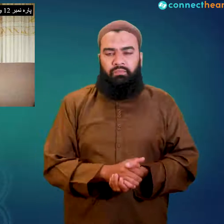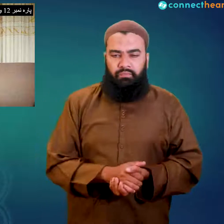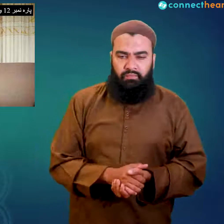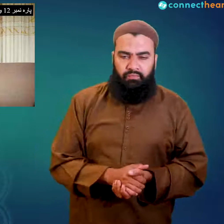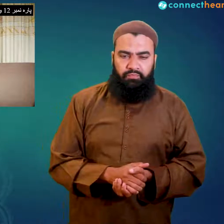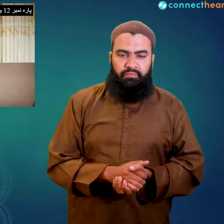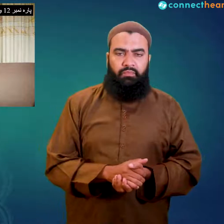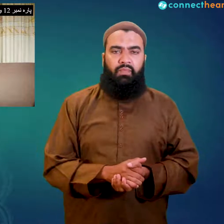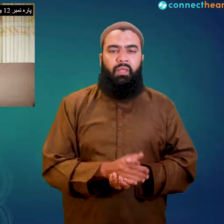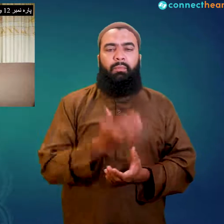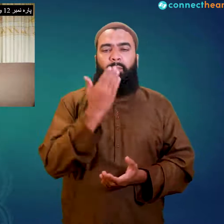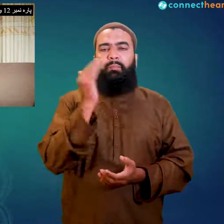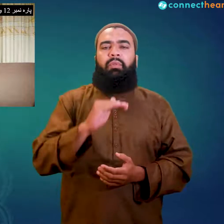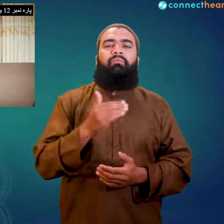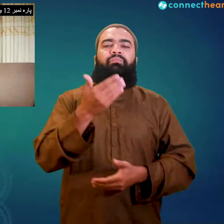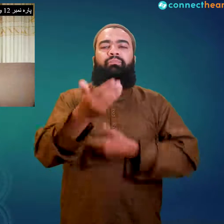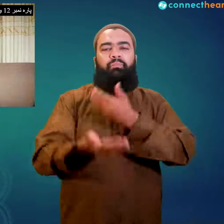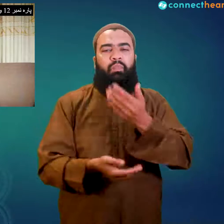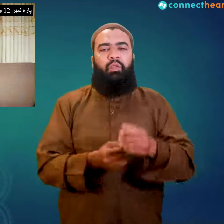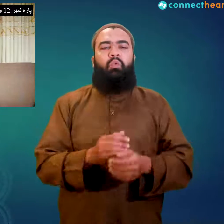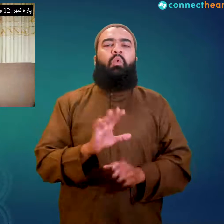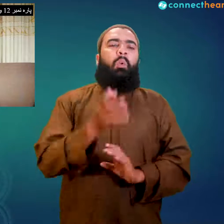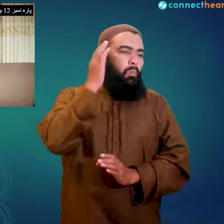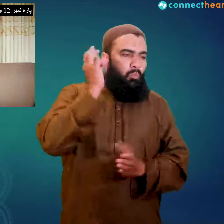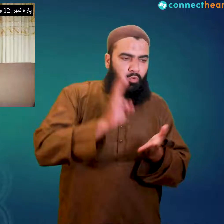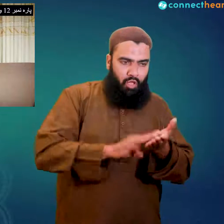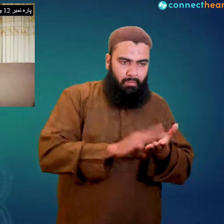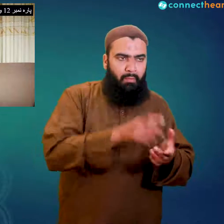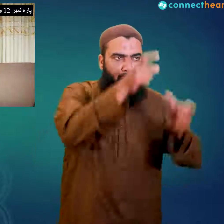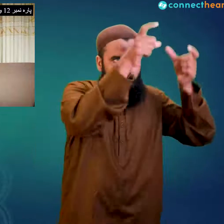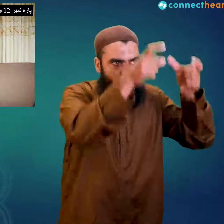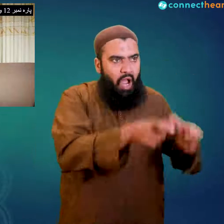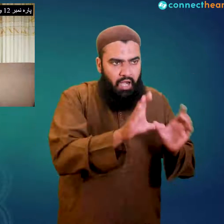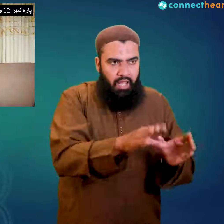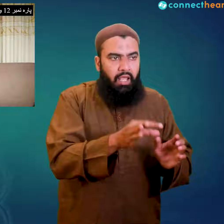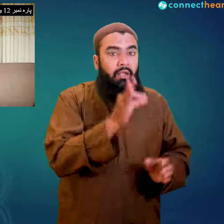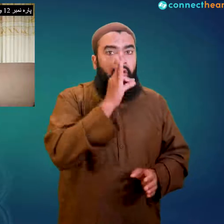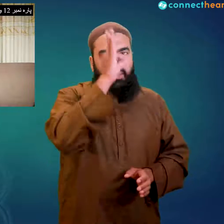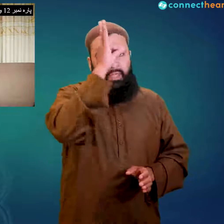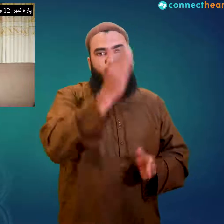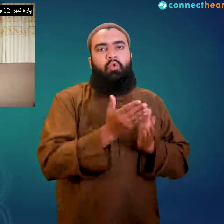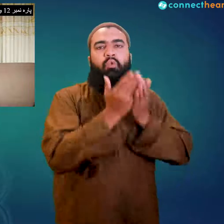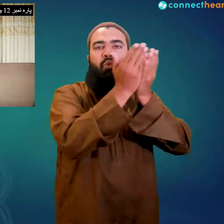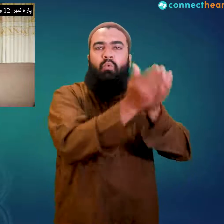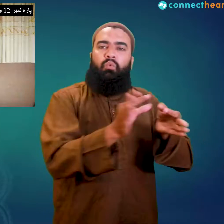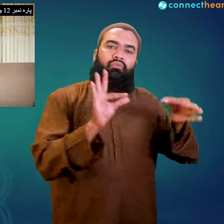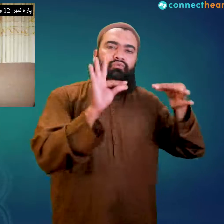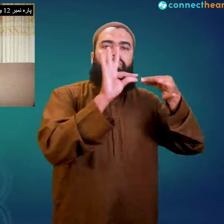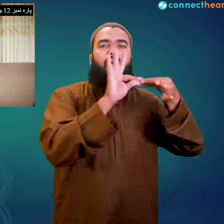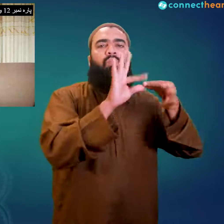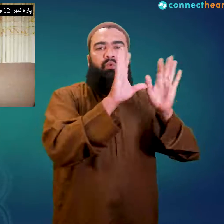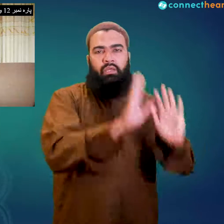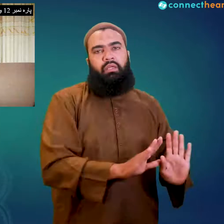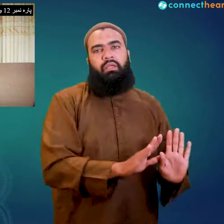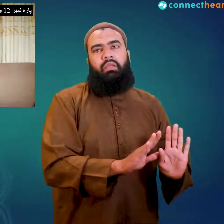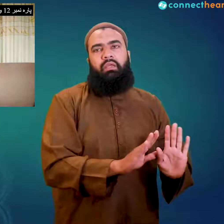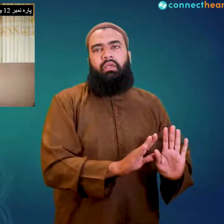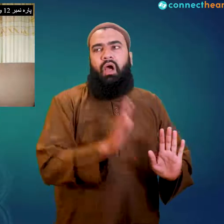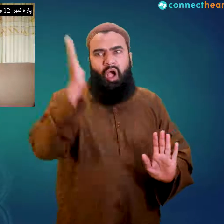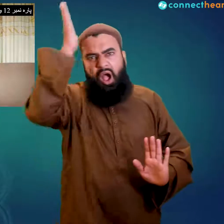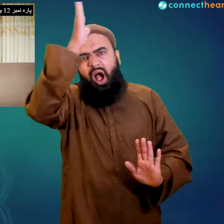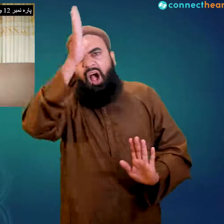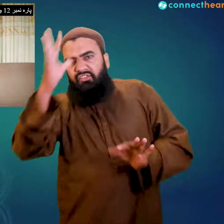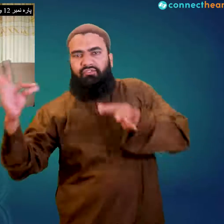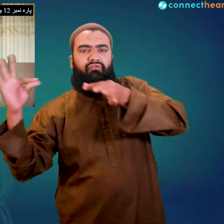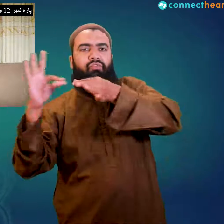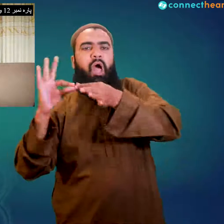گیا کہ آپ کے اہل میں وہی ہوں گے جو اہل ایمان والے ہوں گے، یعنی نسبت، وہ ایمانی نسبت اللہ